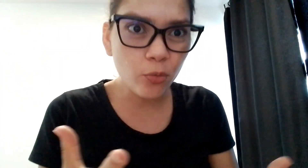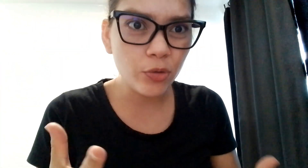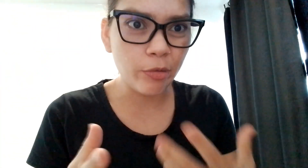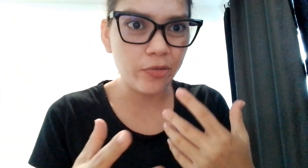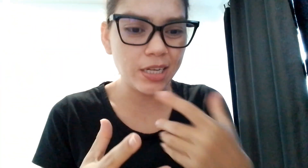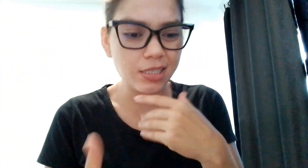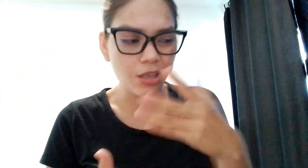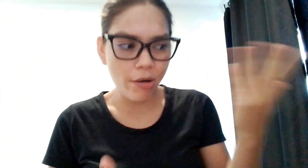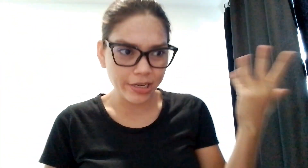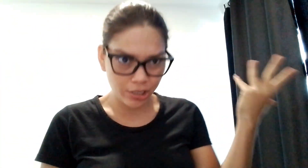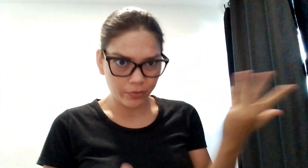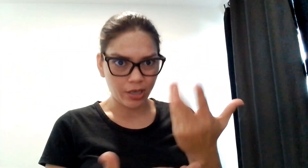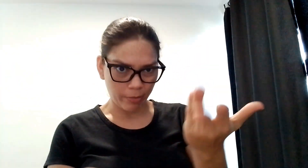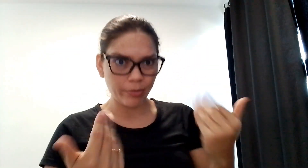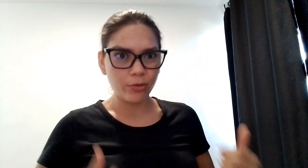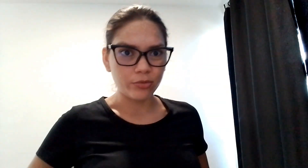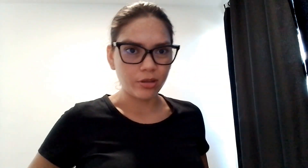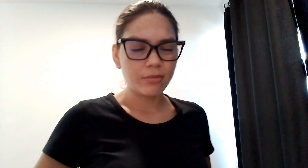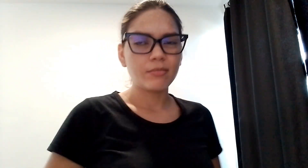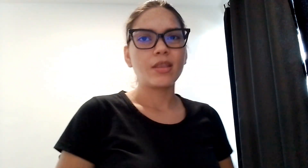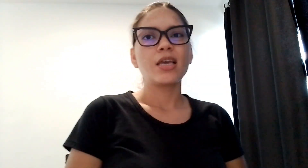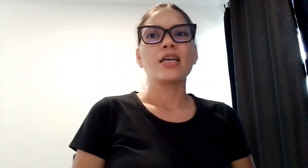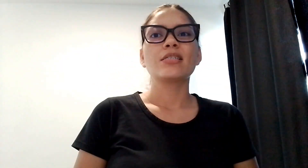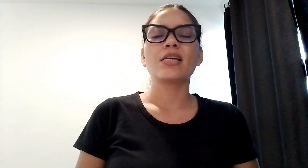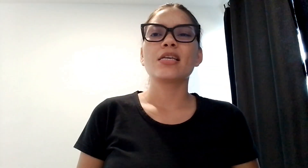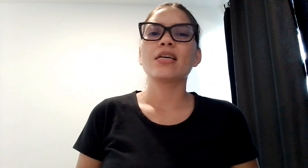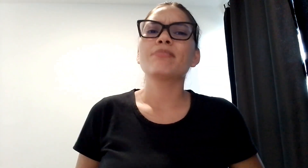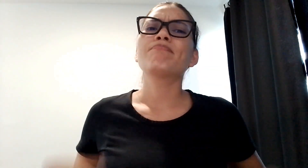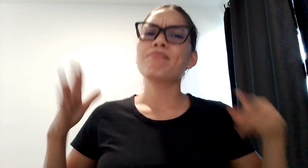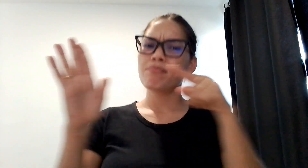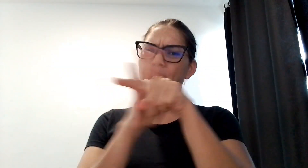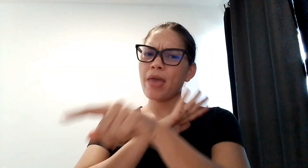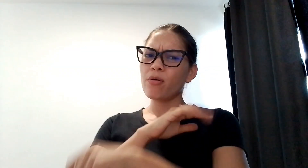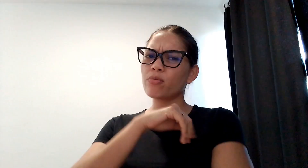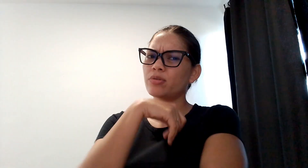uma frase interrogativa, que é uma pergunta. Né? Seria, pergunta,